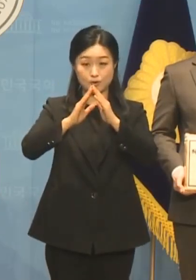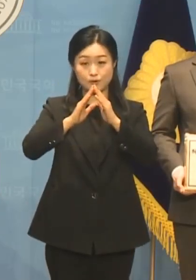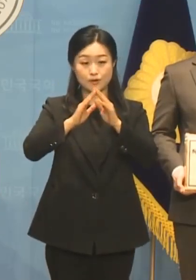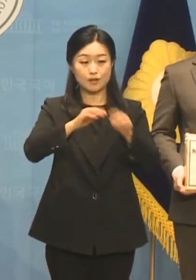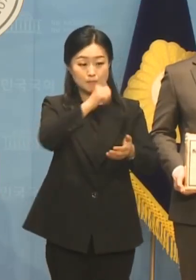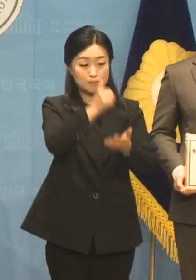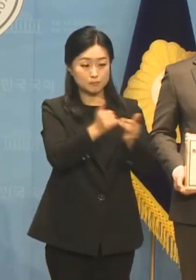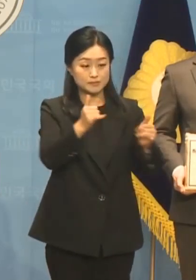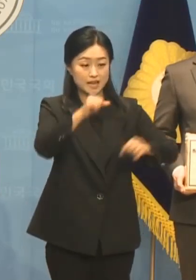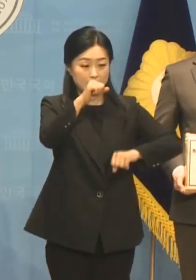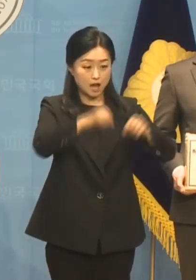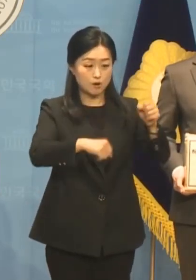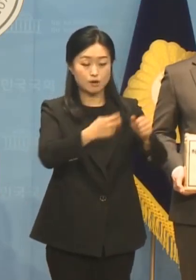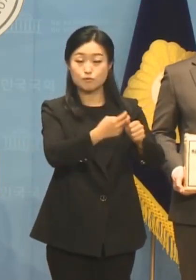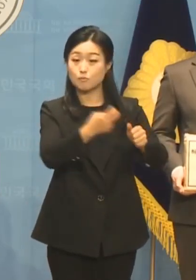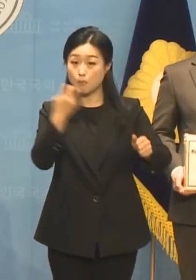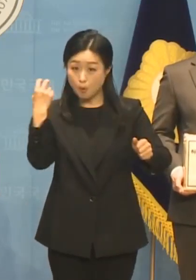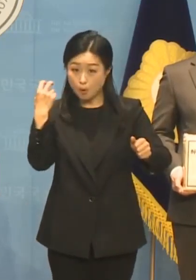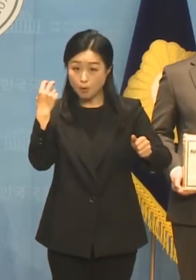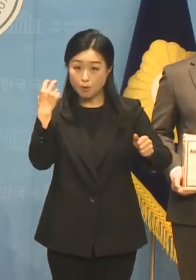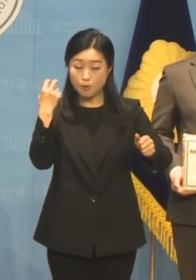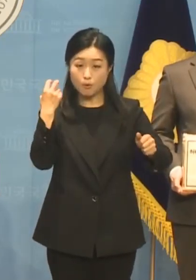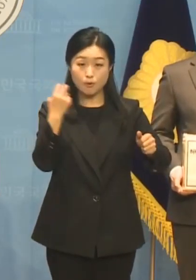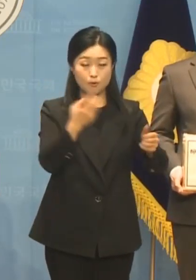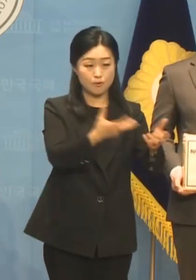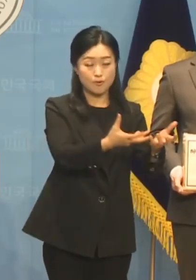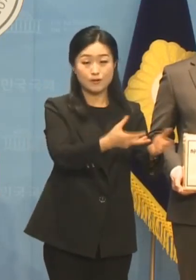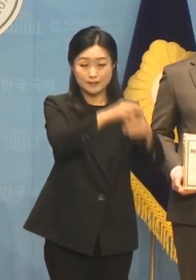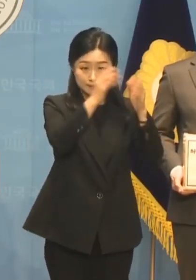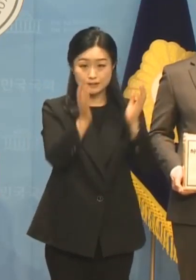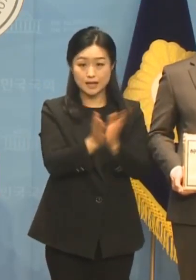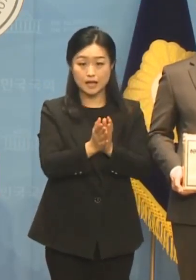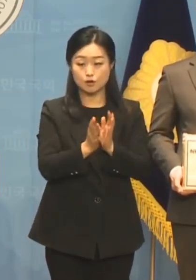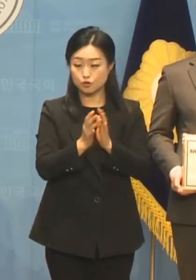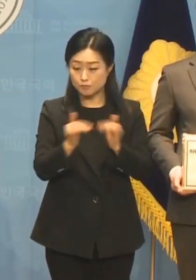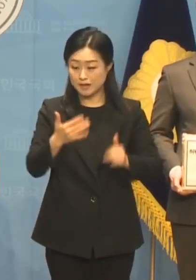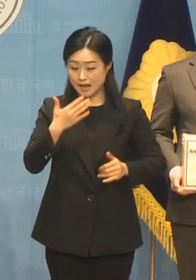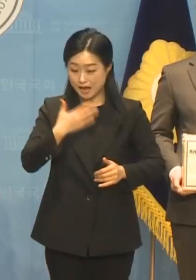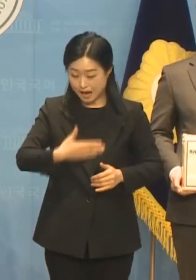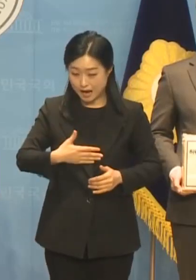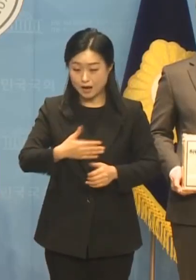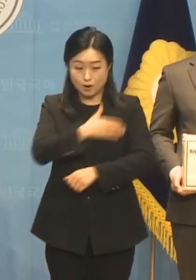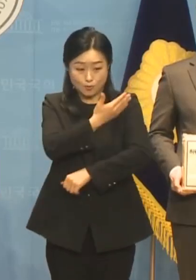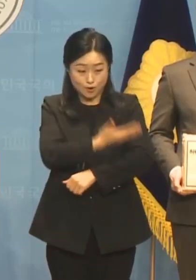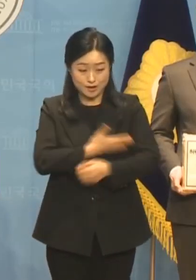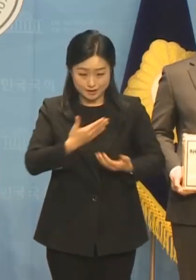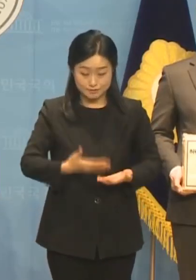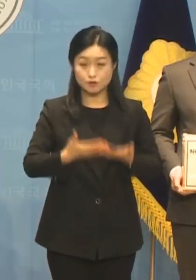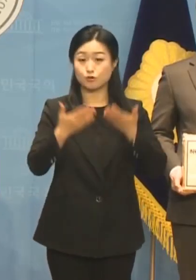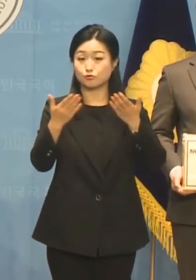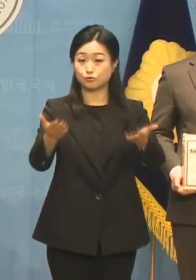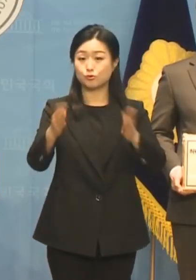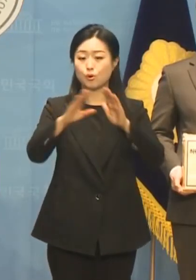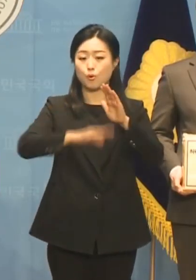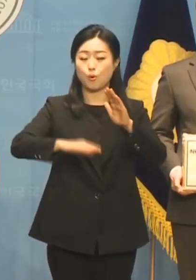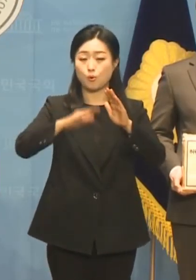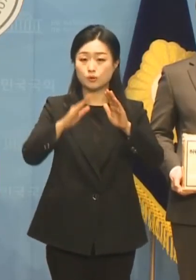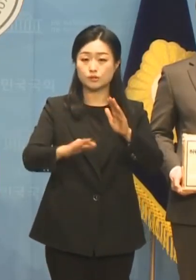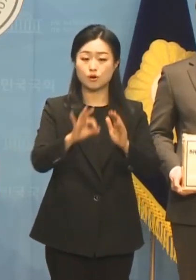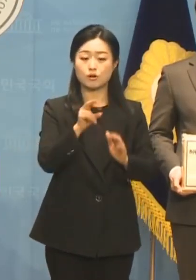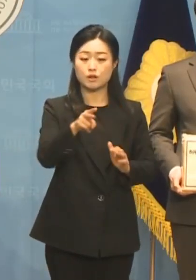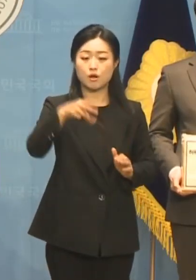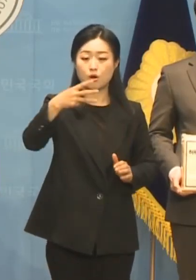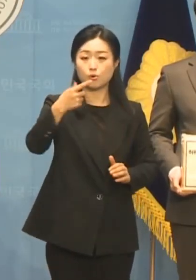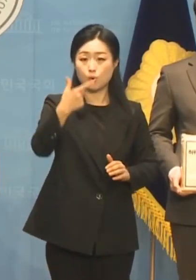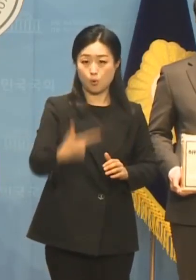뽑고 국민의 알 권리를 보호하기 위해 공정한 여론 환경을 조성하는 데 최선을